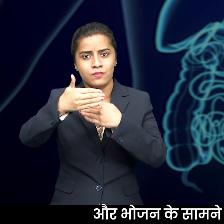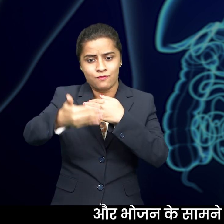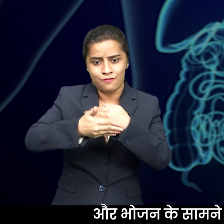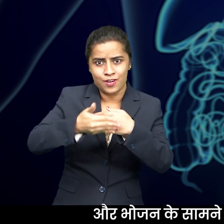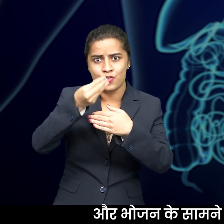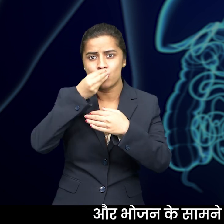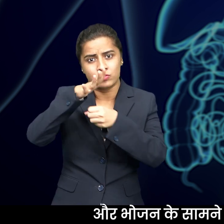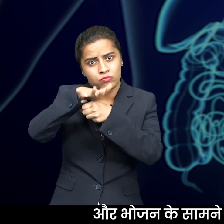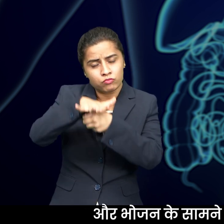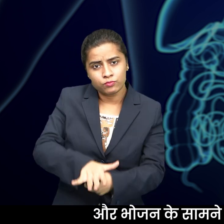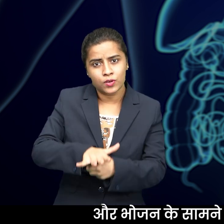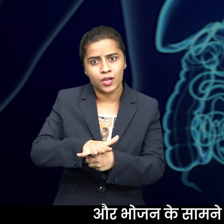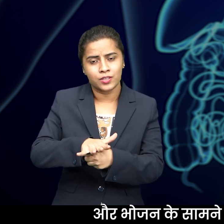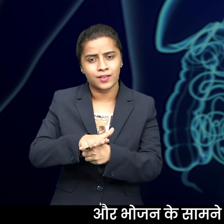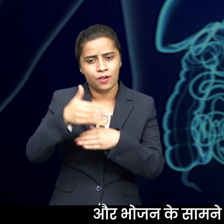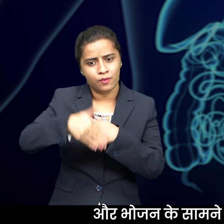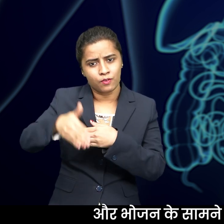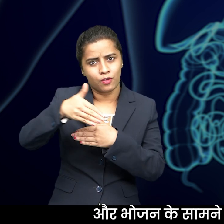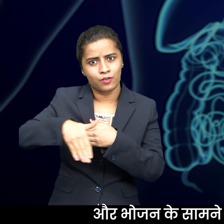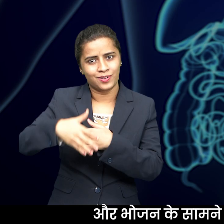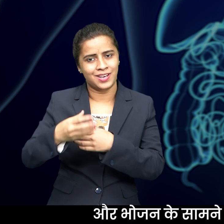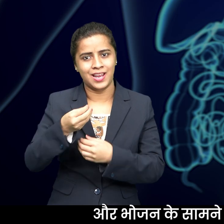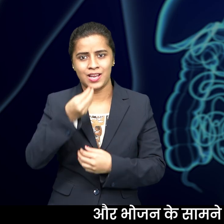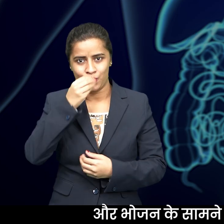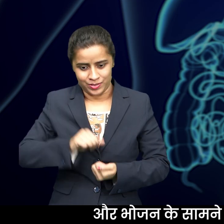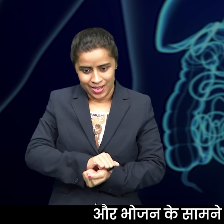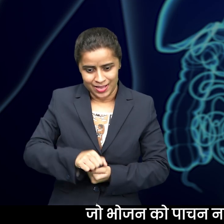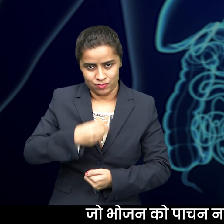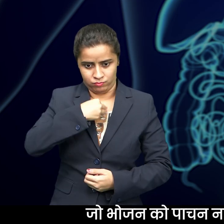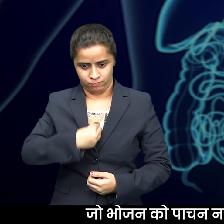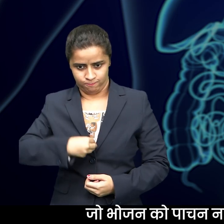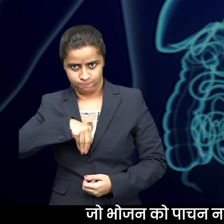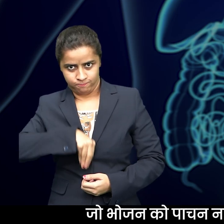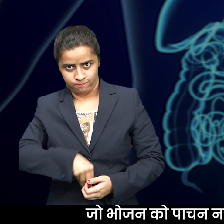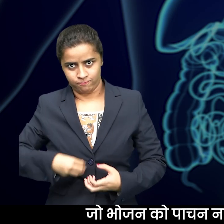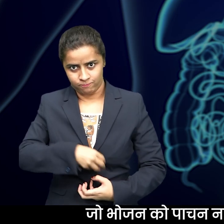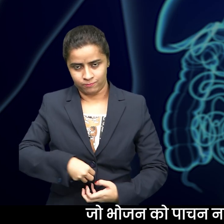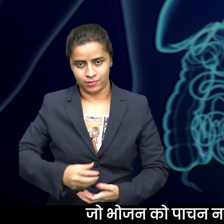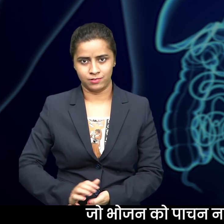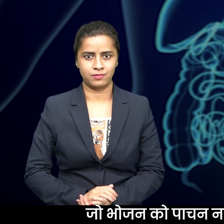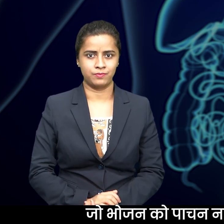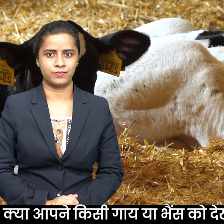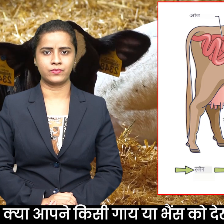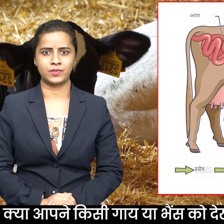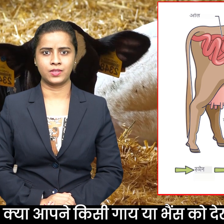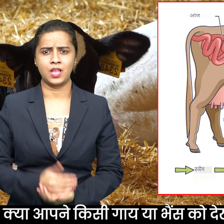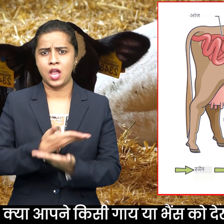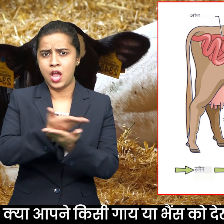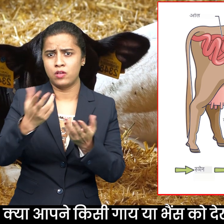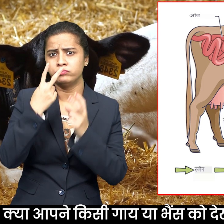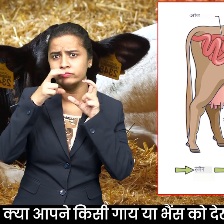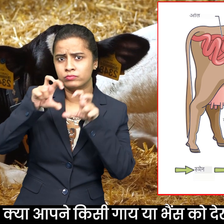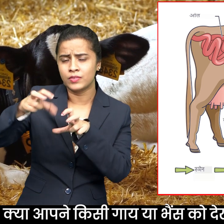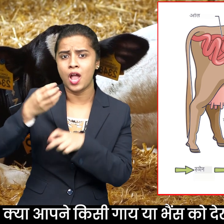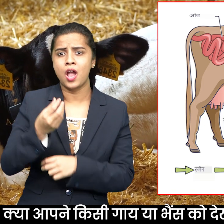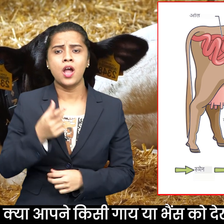के सामने मांसपेशियों का आराम शामिल है जो भोजन को पाचन। क्या